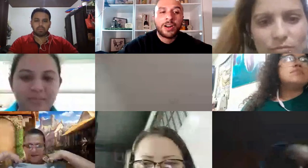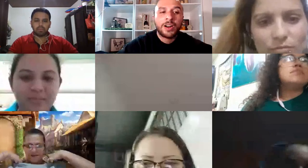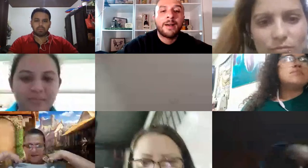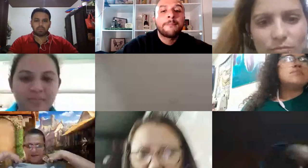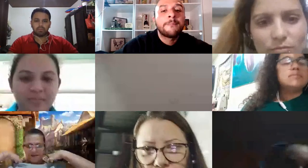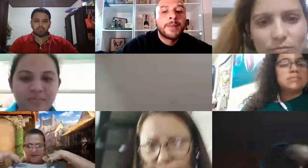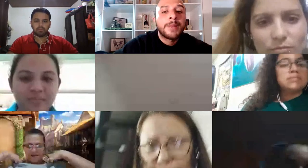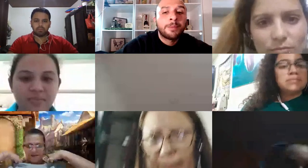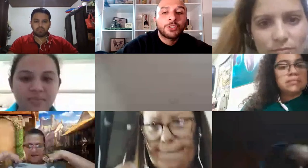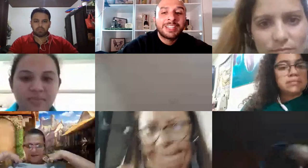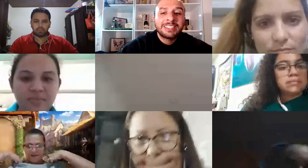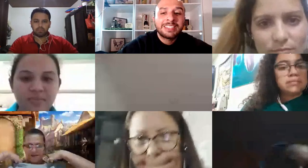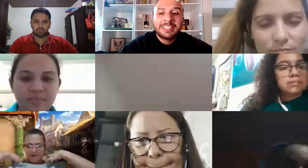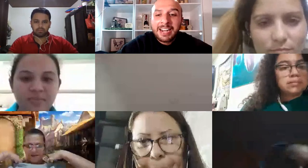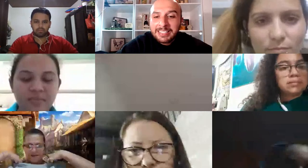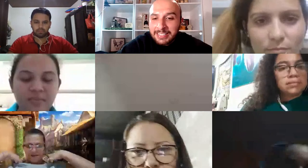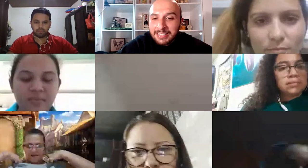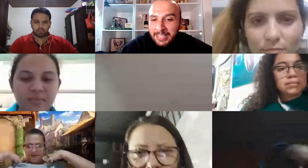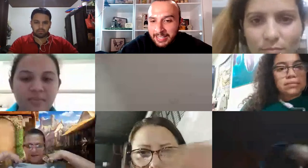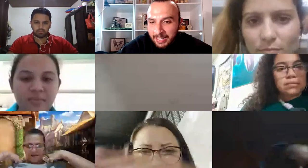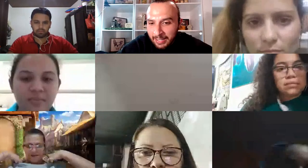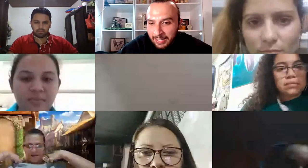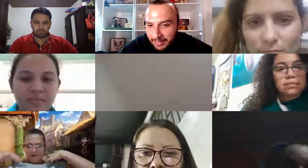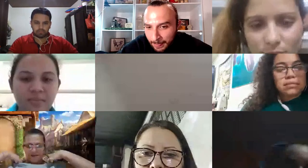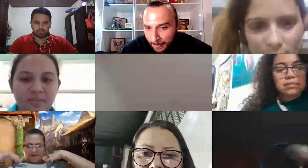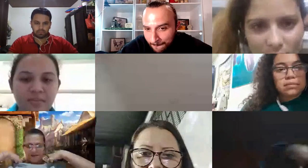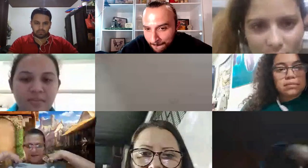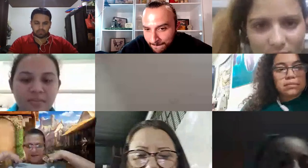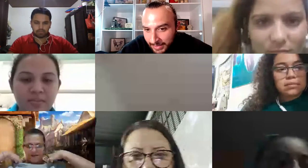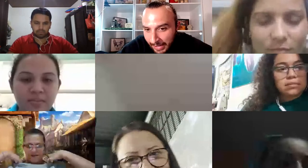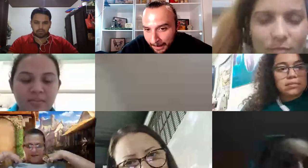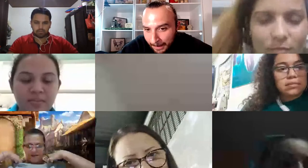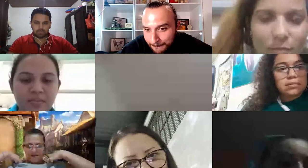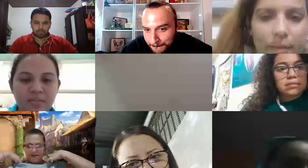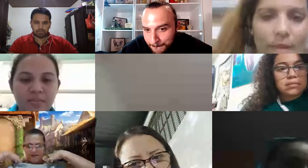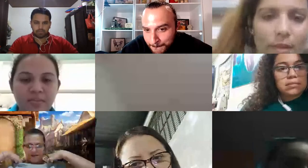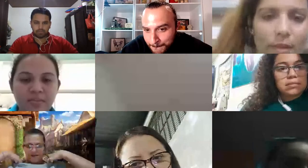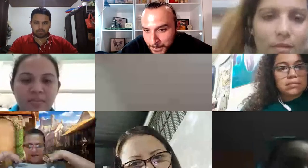Ahora vamos a hacer la seña de